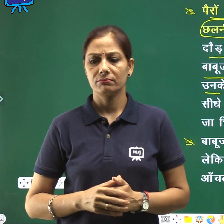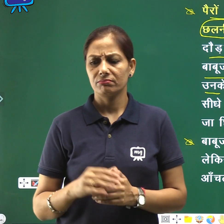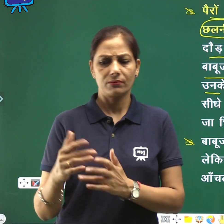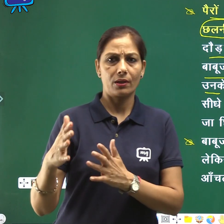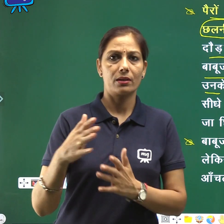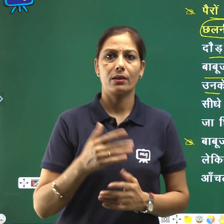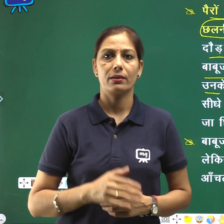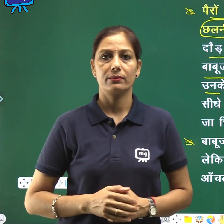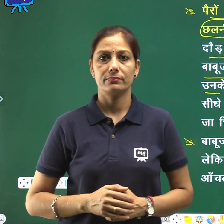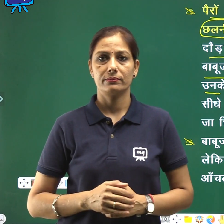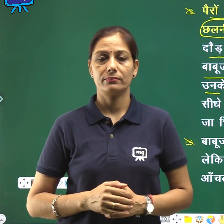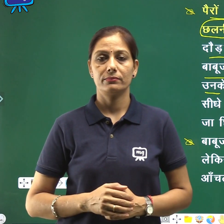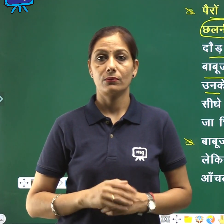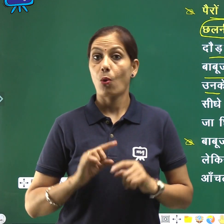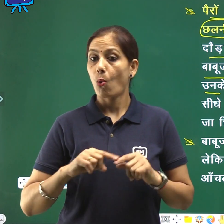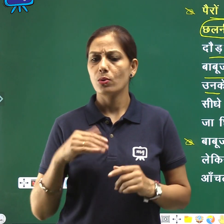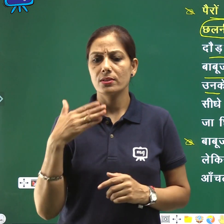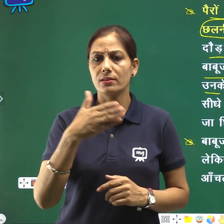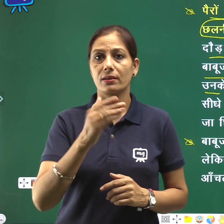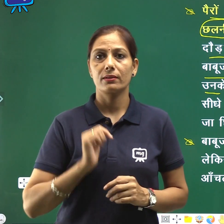नहीं आए और सीधे